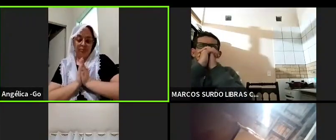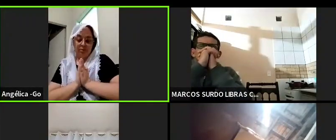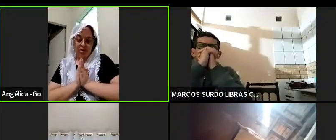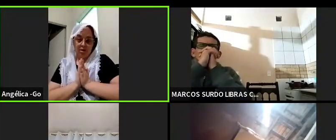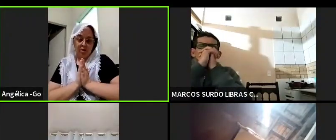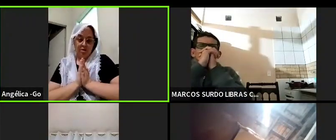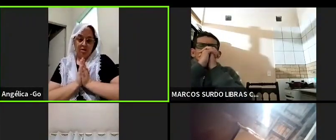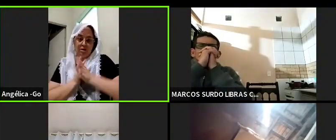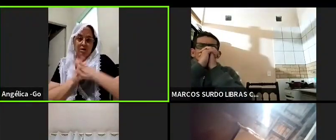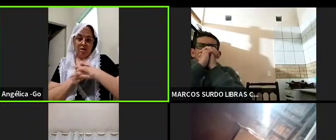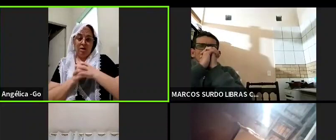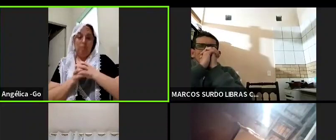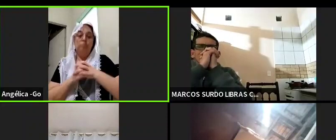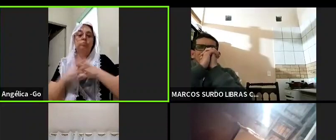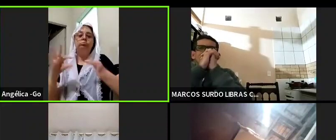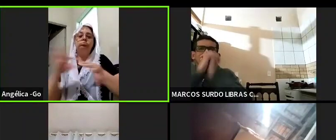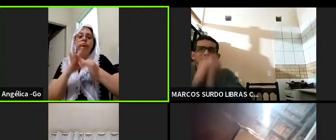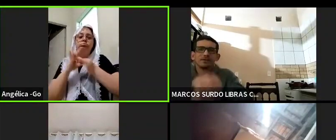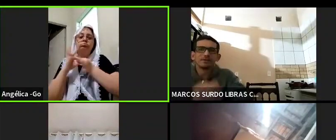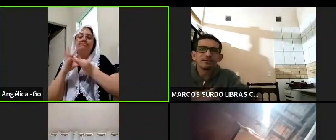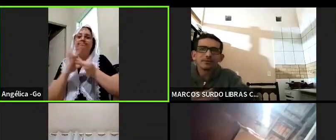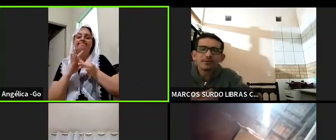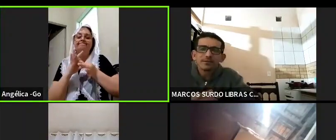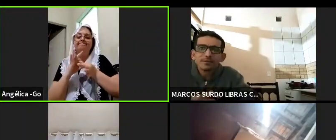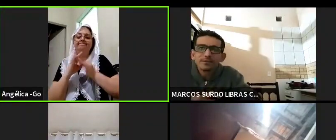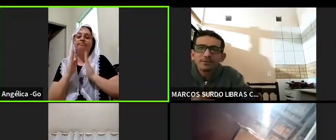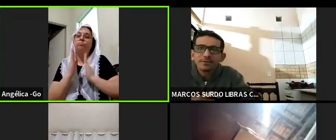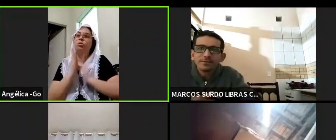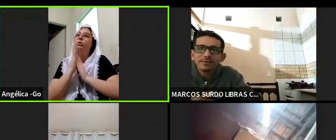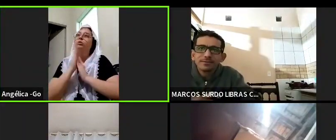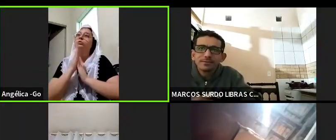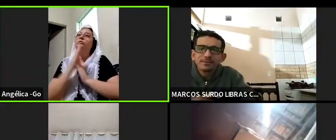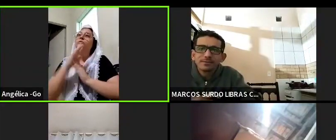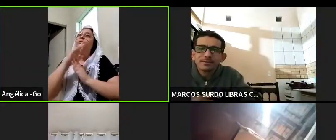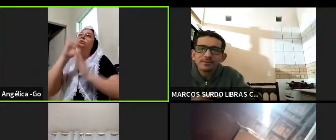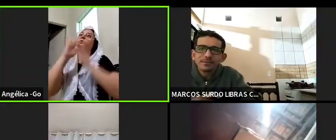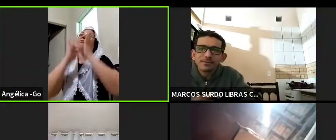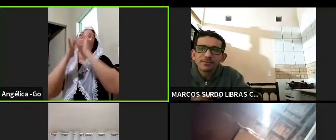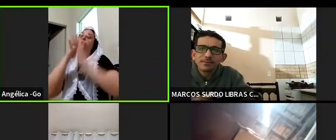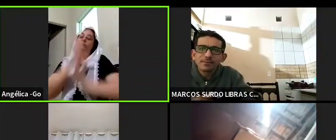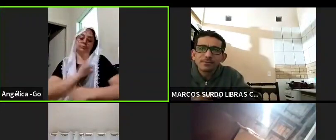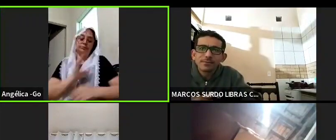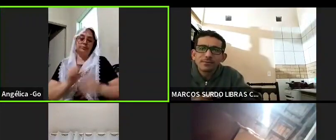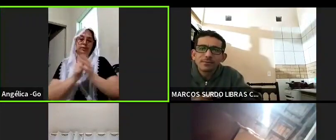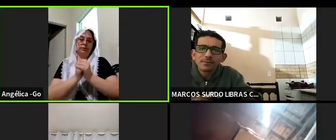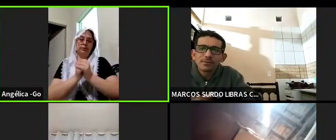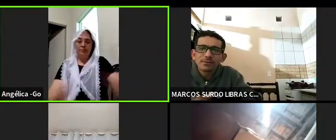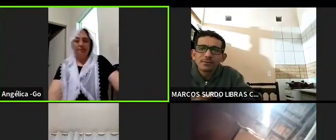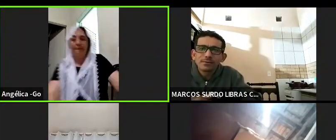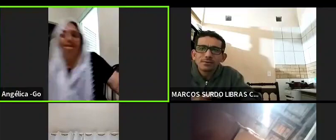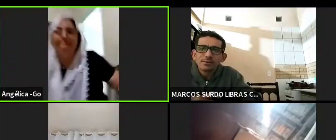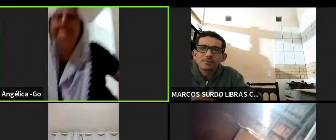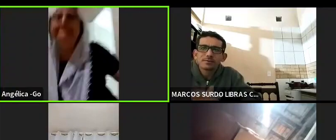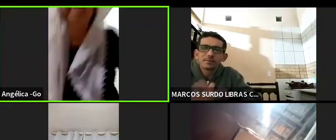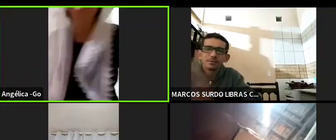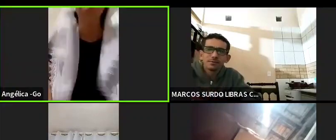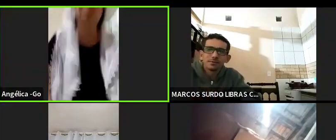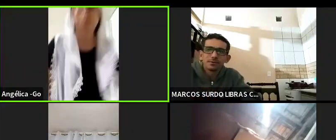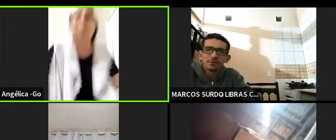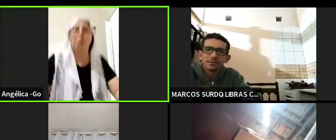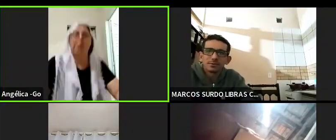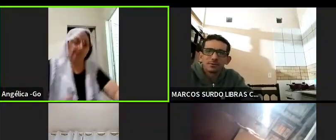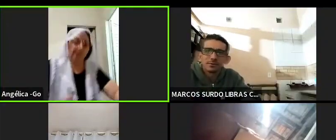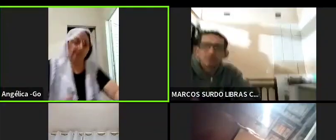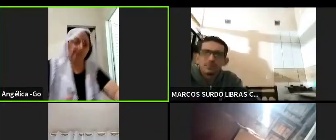Aleluia. Juntos e unidos, oramos a Deus no nome do Senhor Jesus. Amém. Amém.